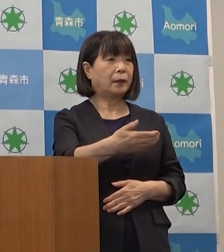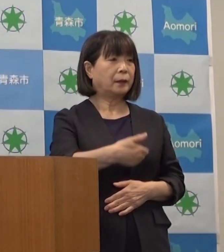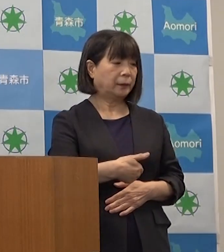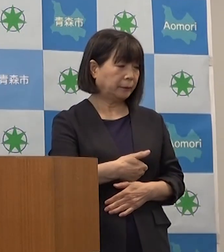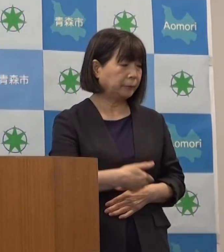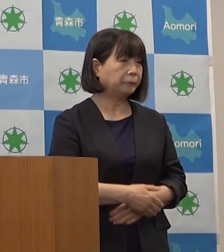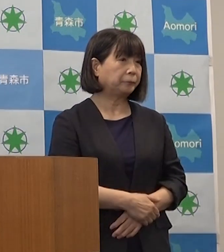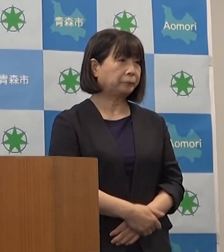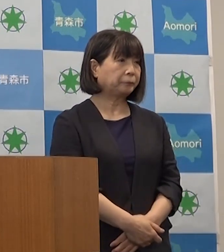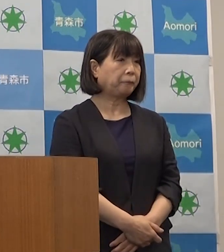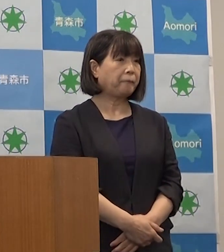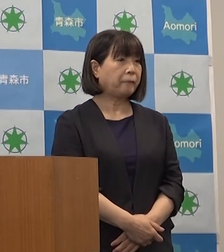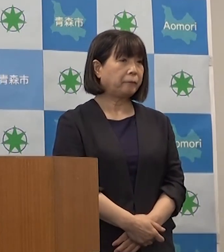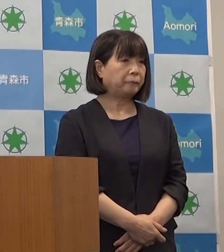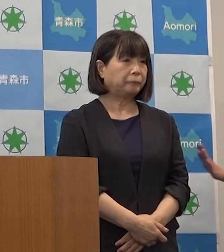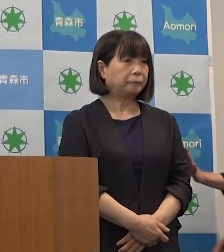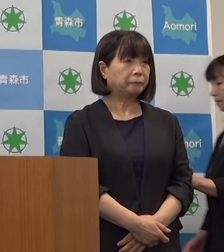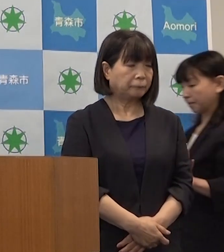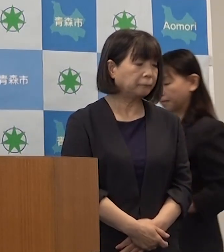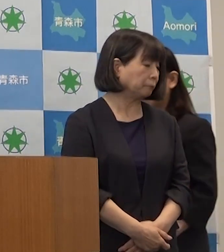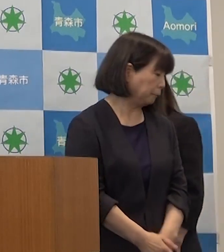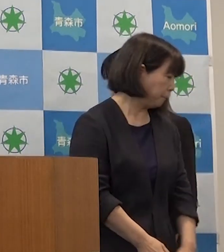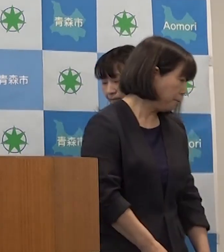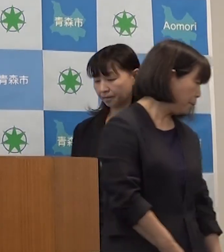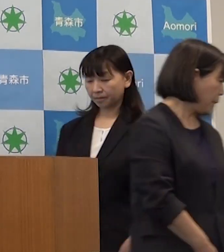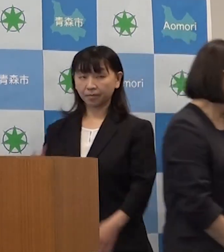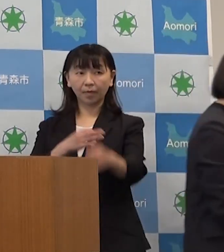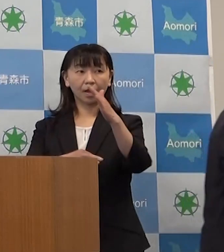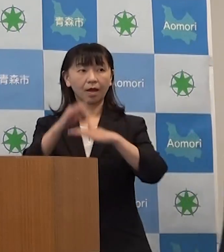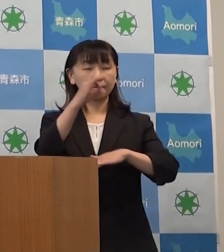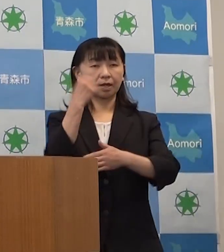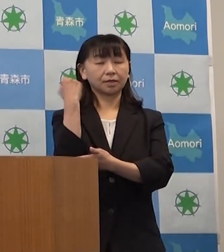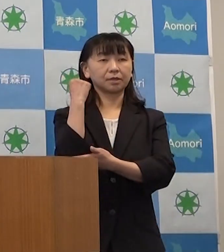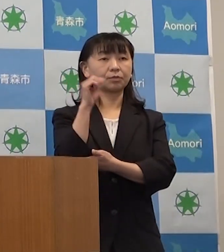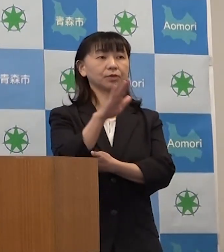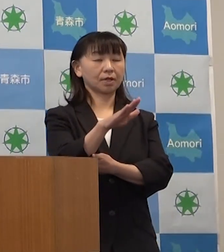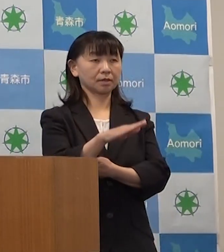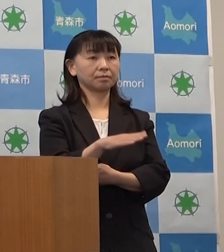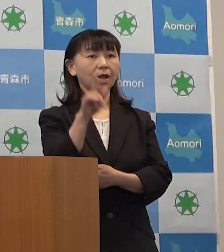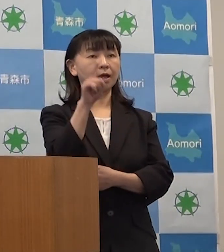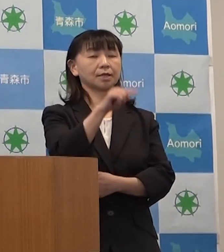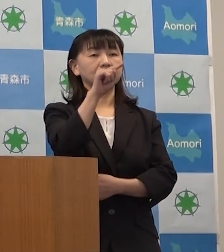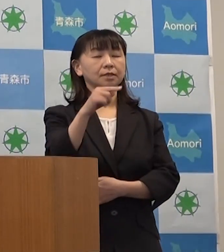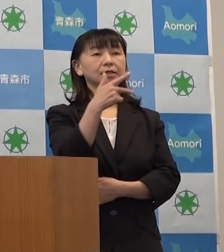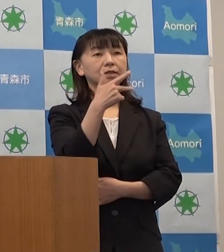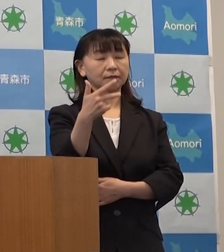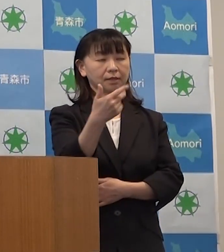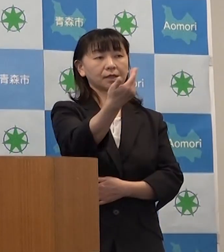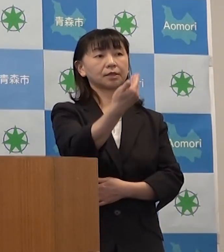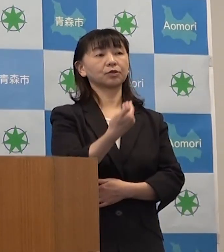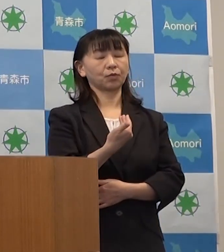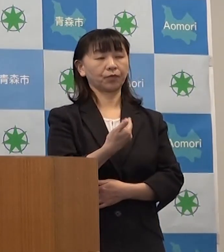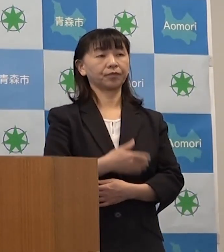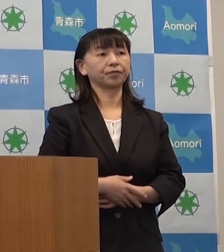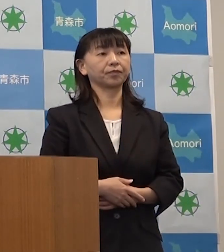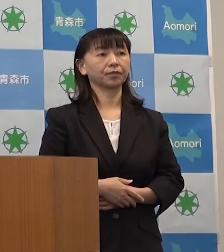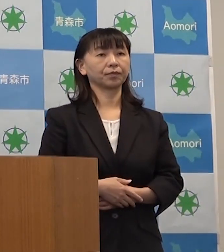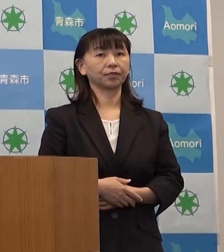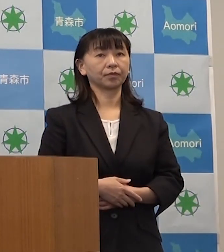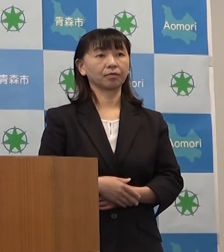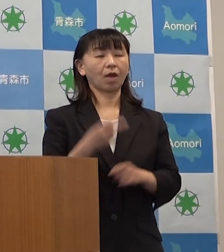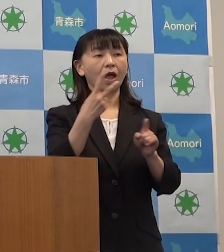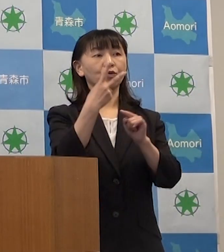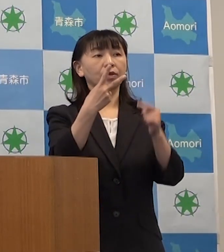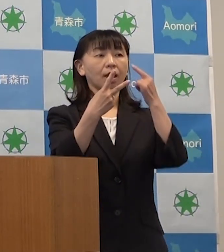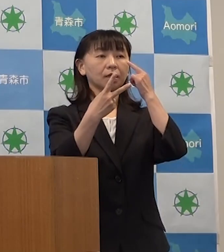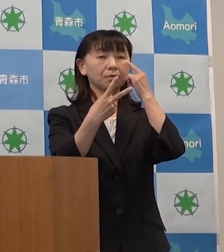ぞ。 すいません、立て続けて、 はい、 またちょっと人事の方を先にお尋ねするんですが、はい、あえてお二人目